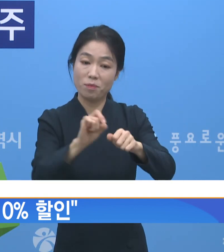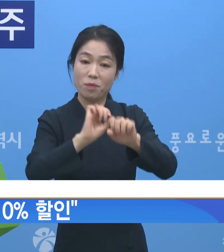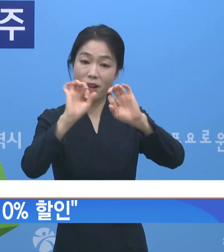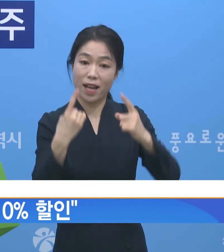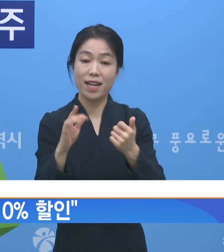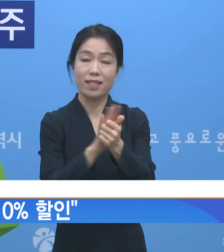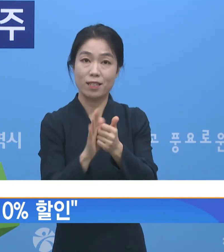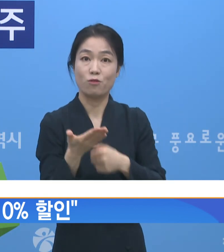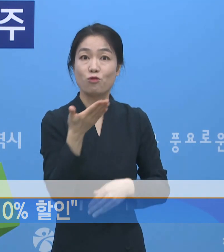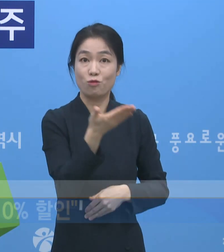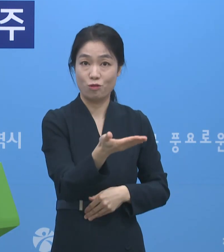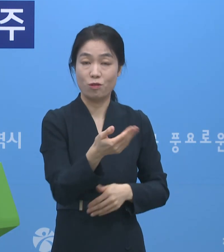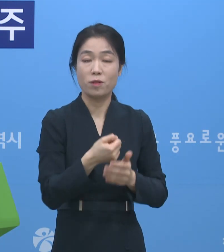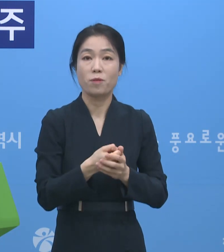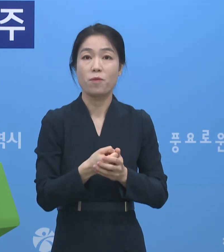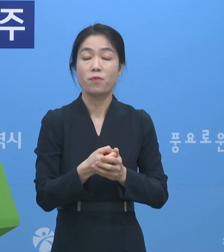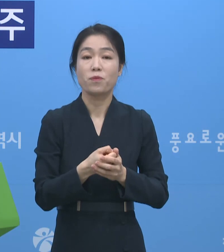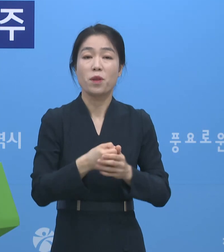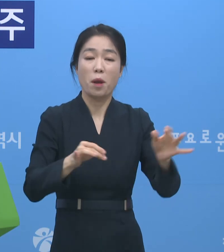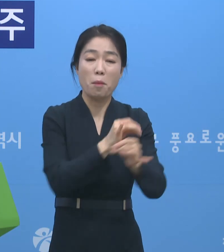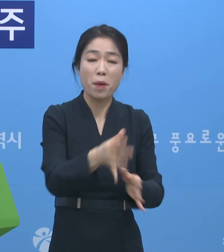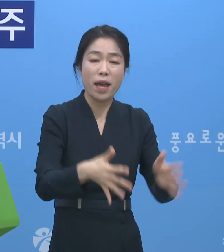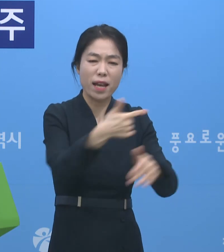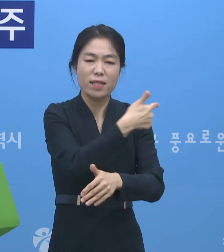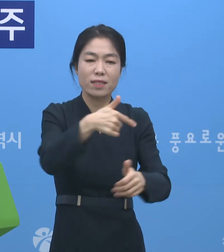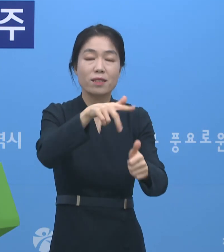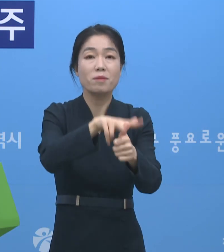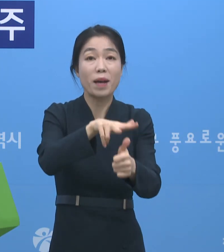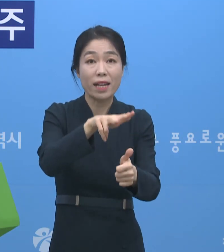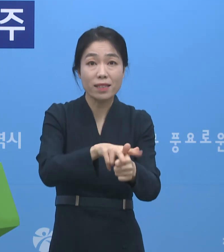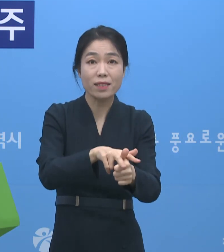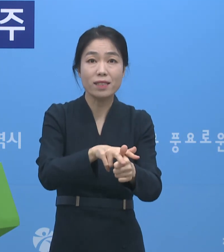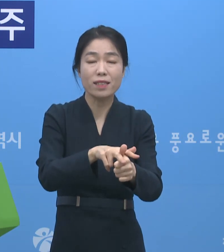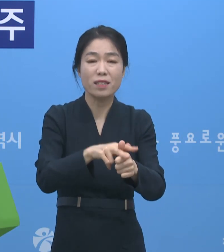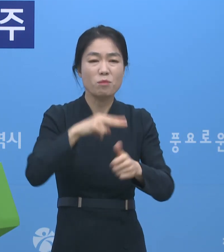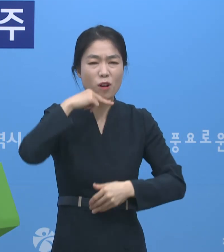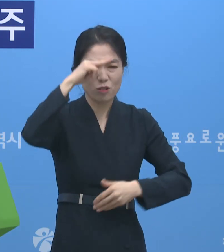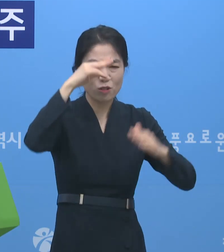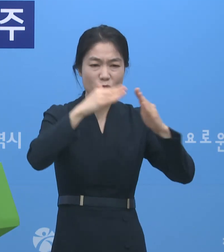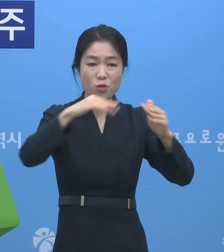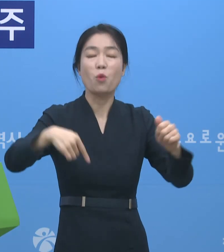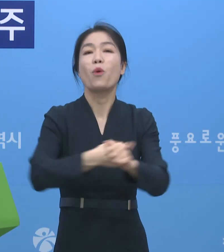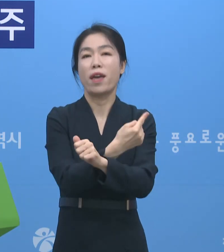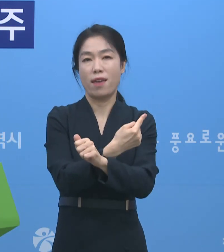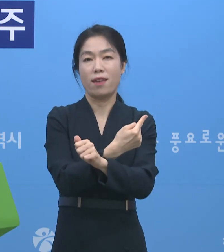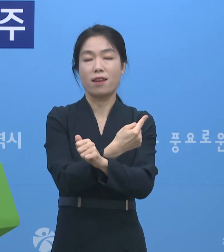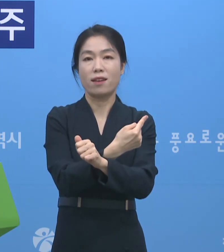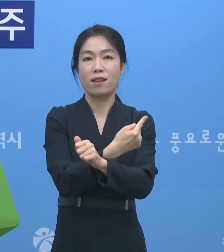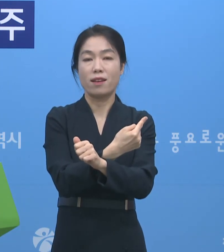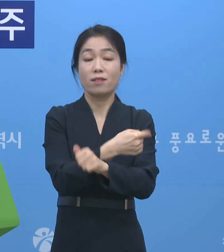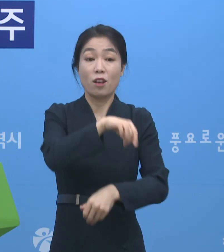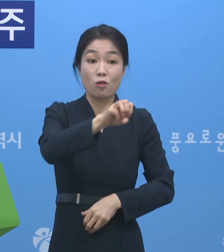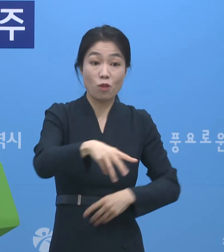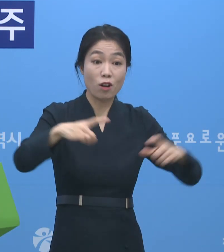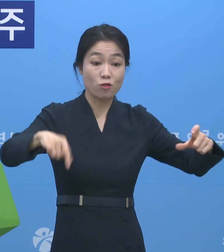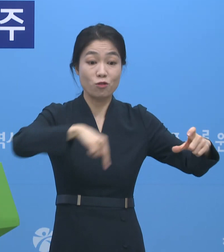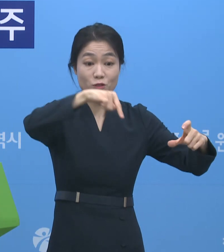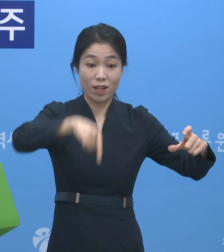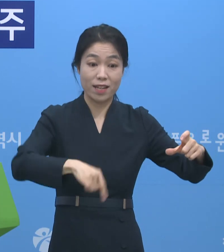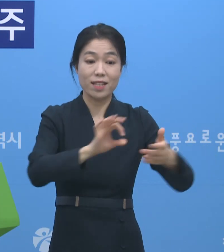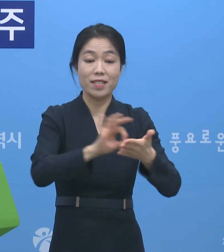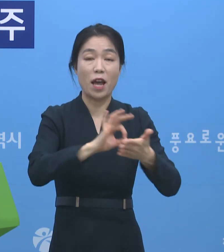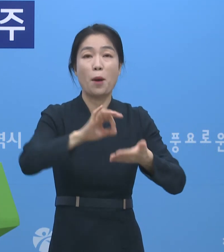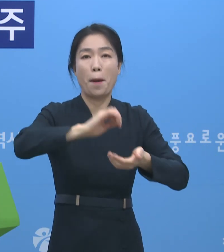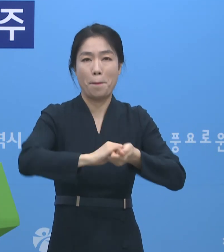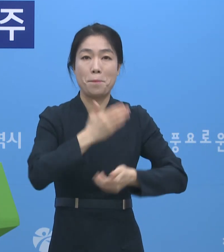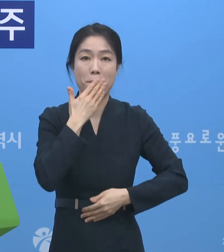혜택을 받을 수 있고 백화점, 대형마트, 유흥업소 등을 제외하고 광주에서만 사용할 수